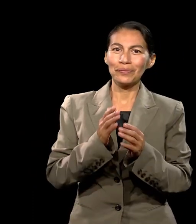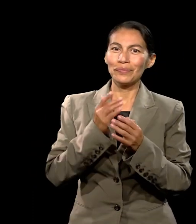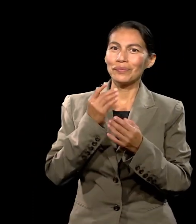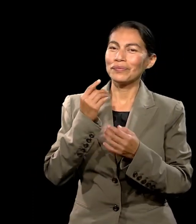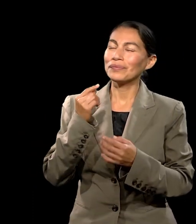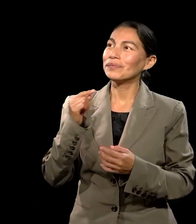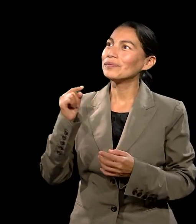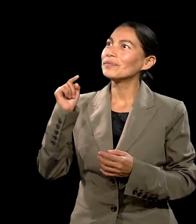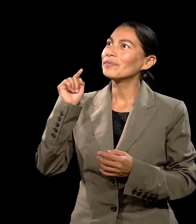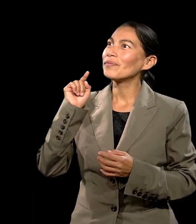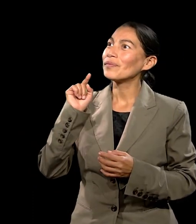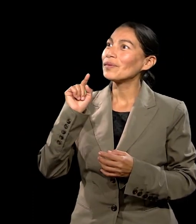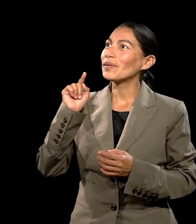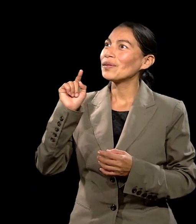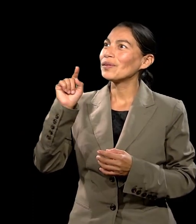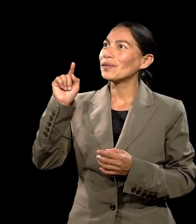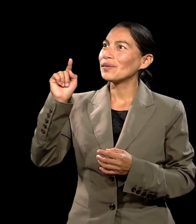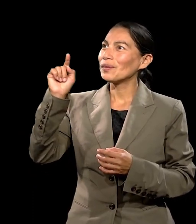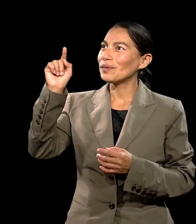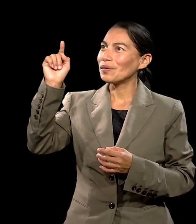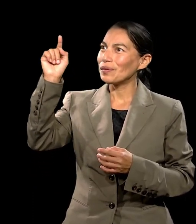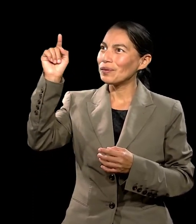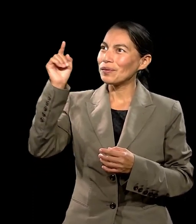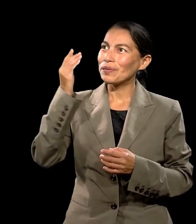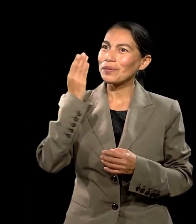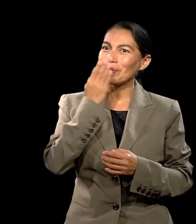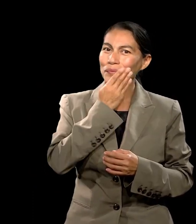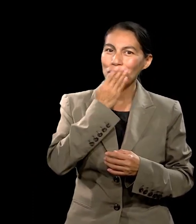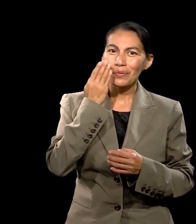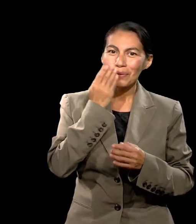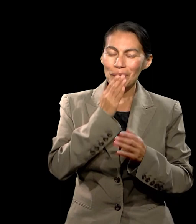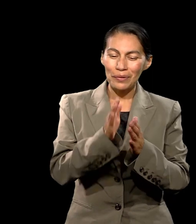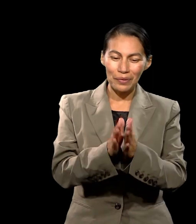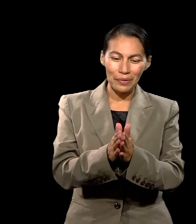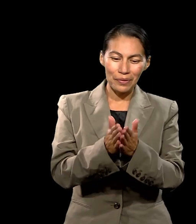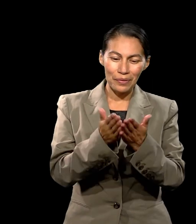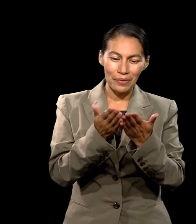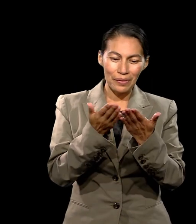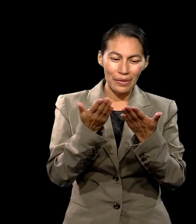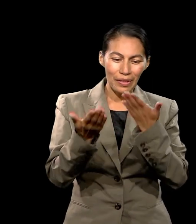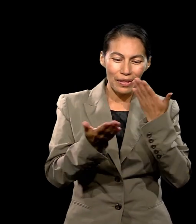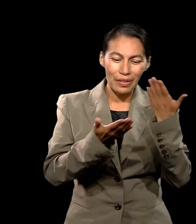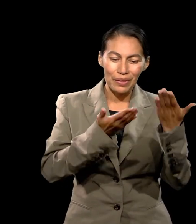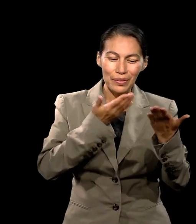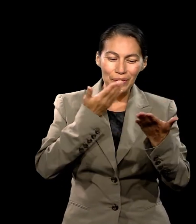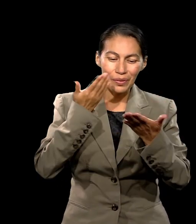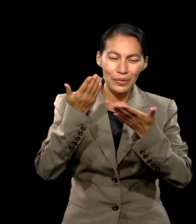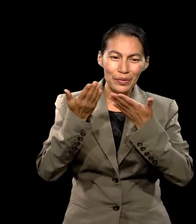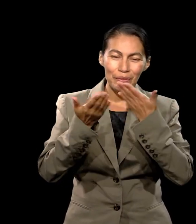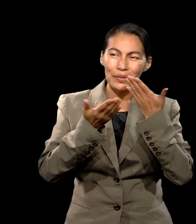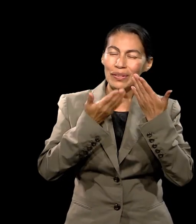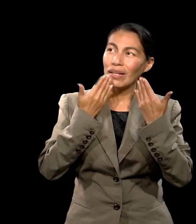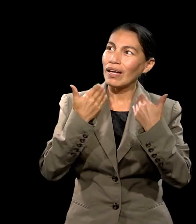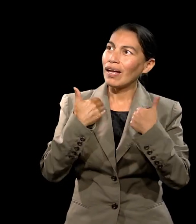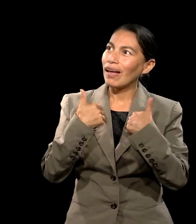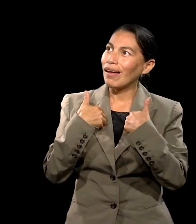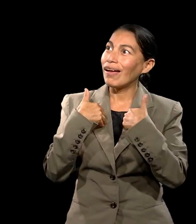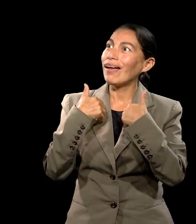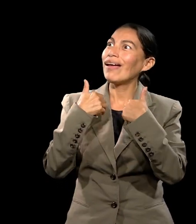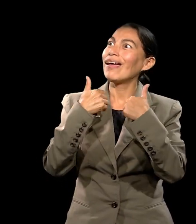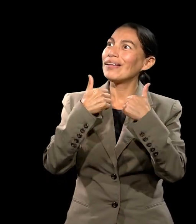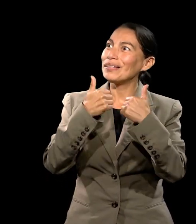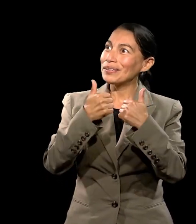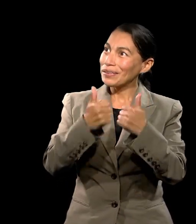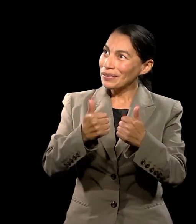Tu palabra me hace confiar que